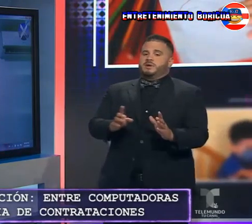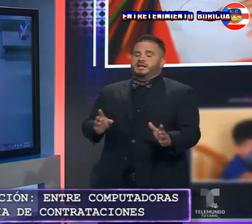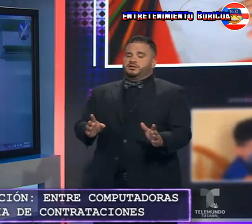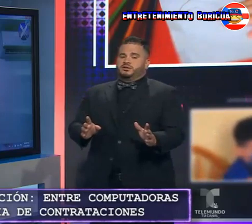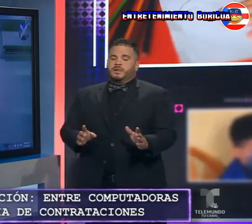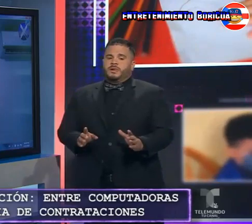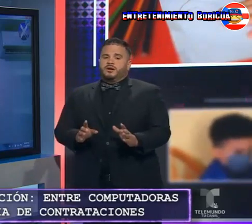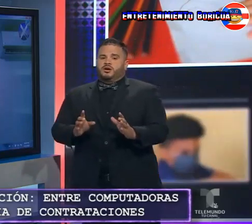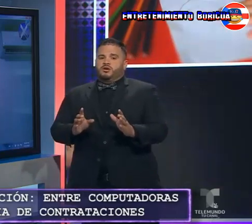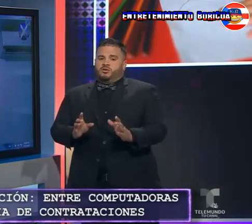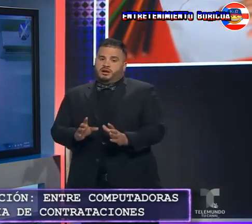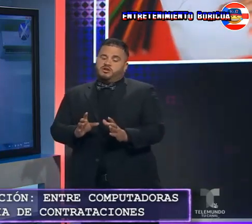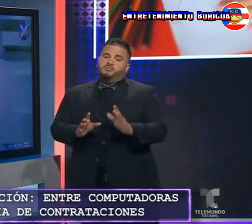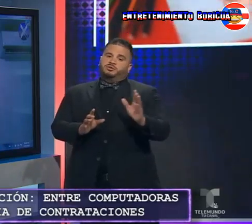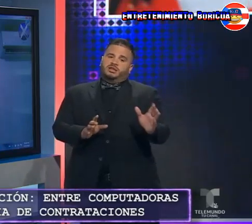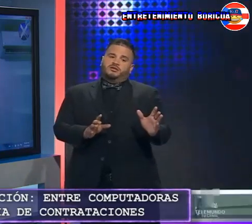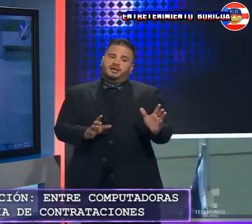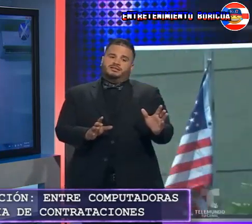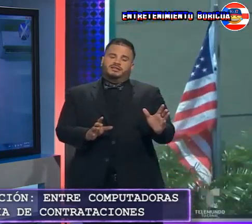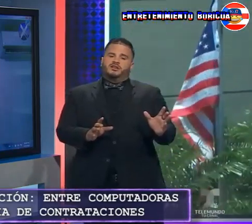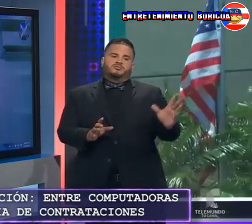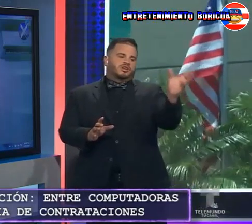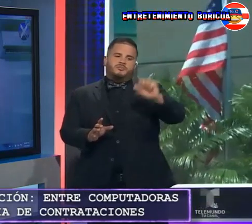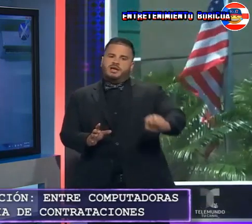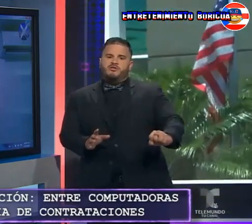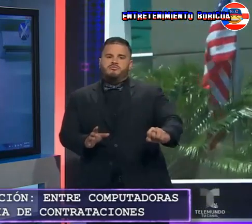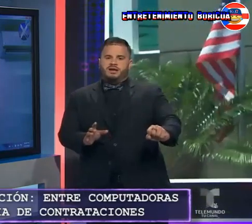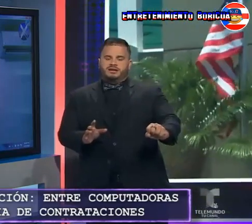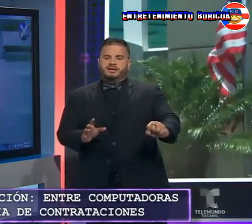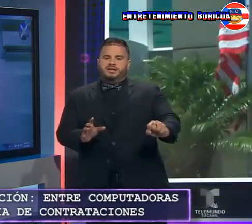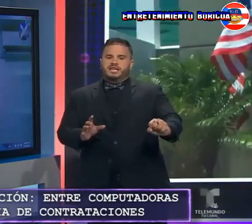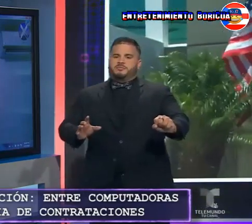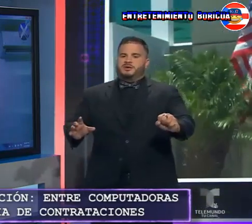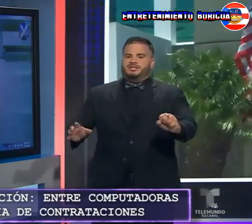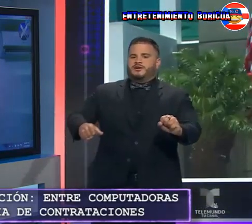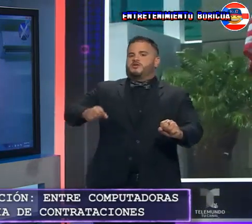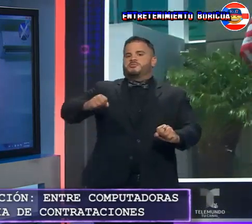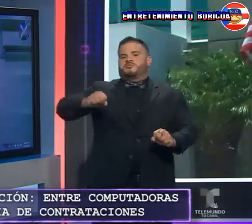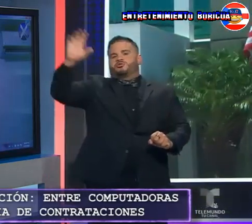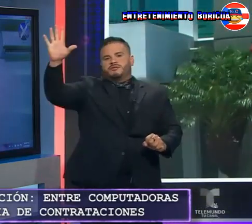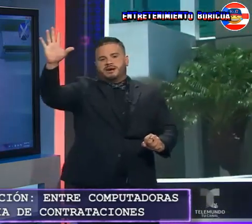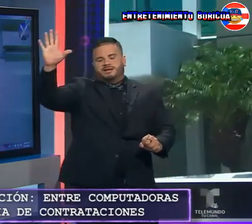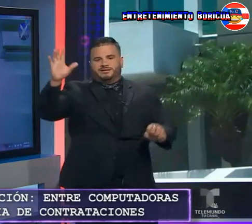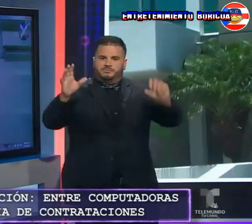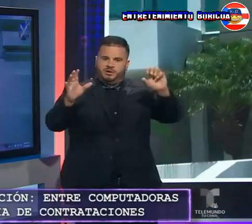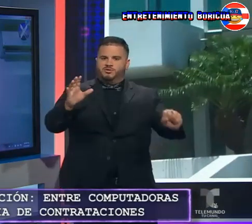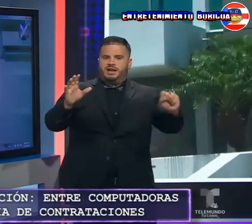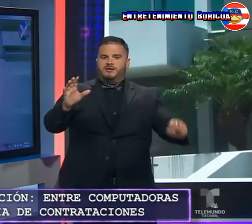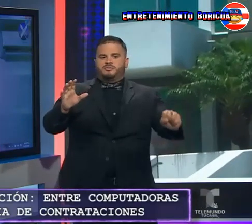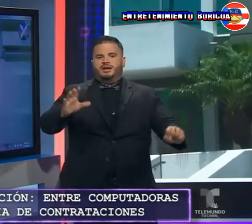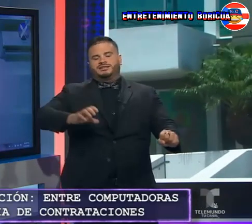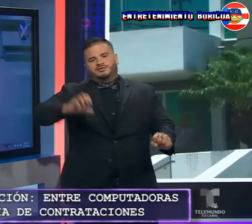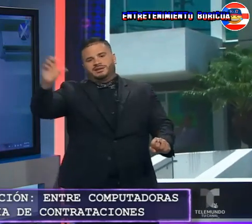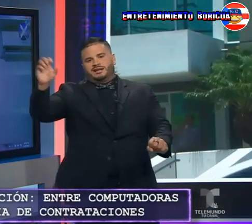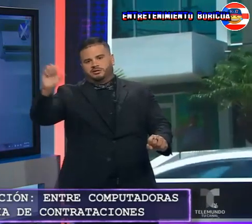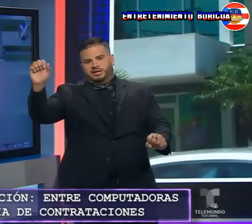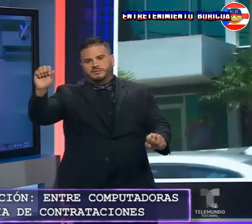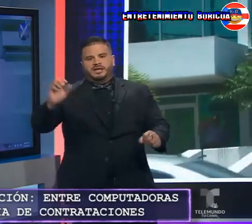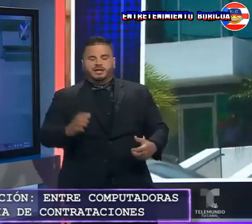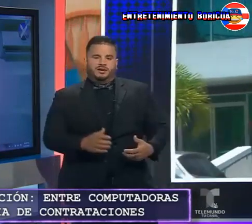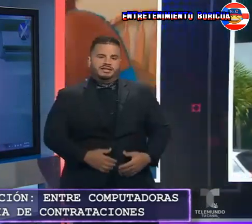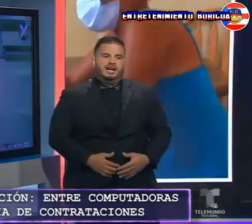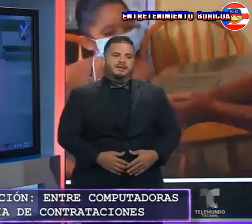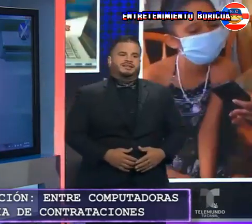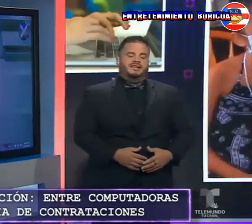estaba comprando unas computadoras, dijo, no las voy a comprar, y después se fue y compró muchas más, pero nunca le compró a esta, sino a esta